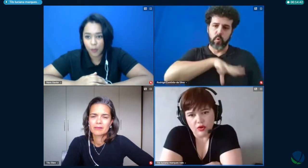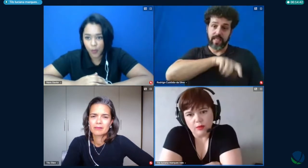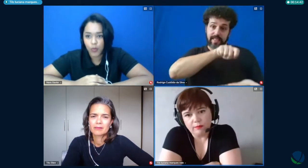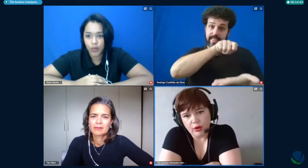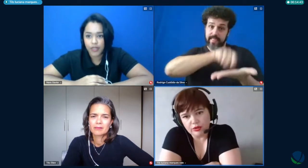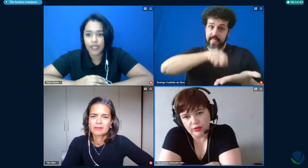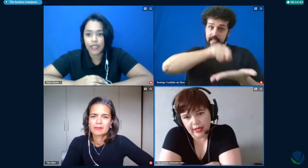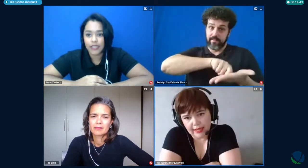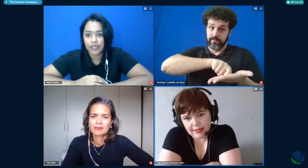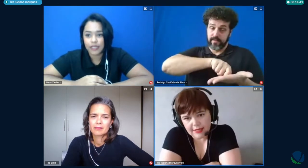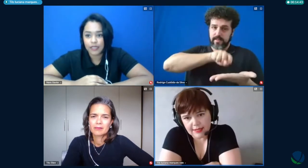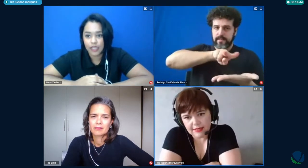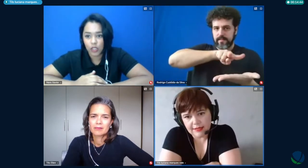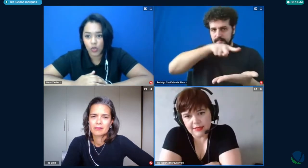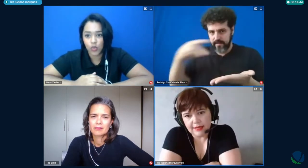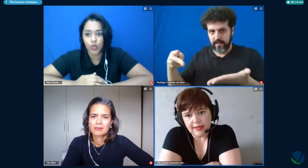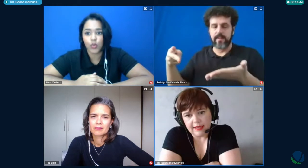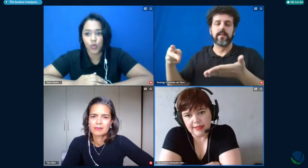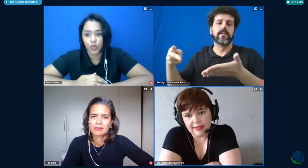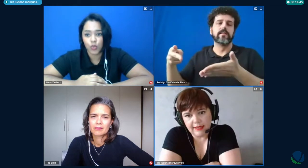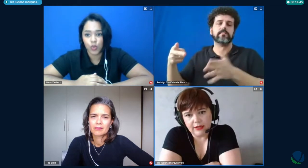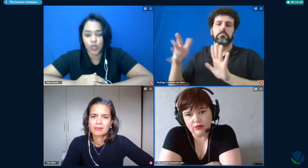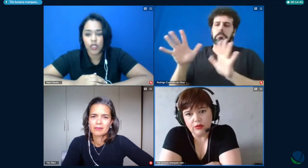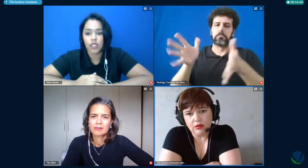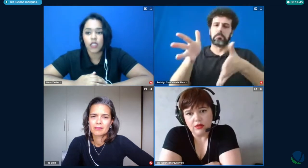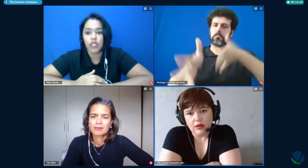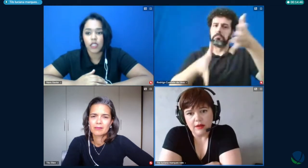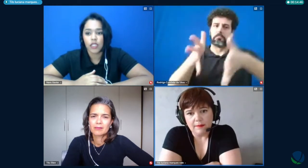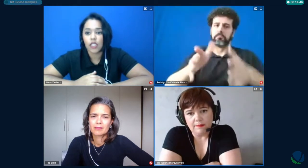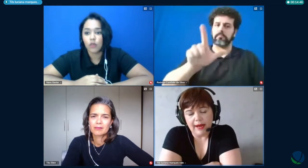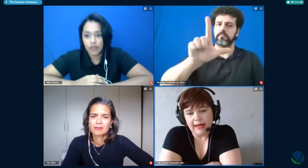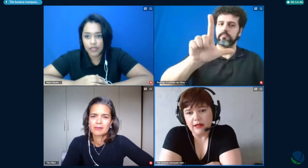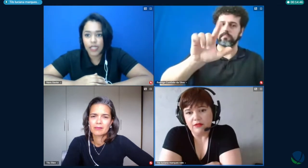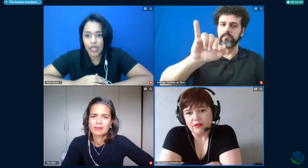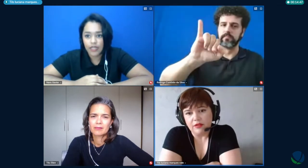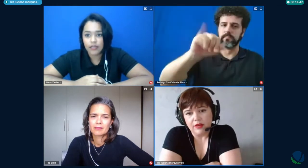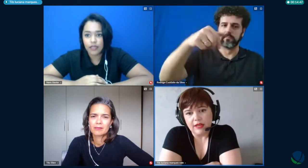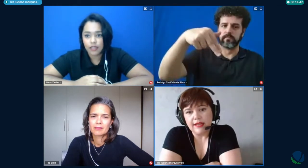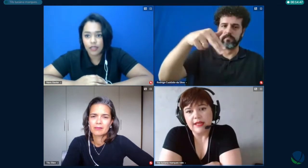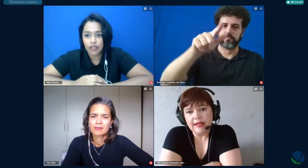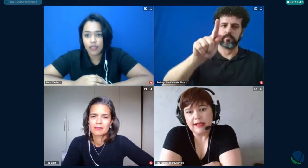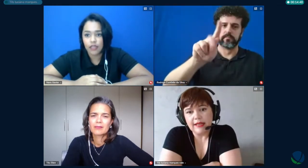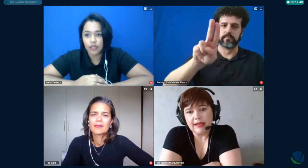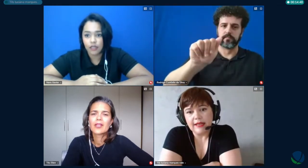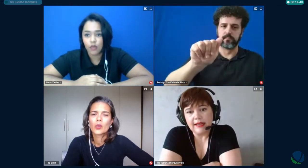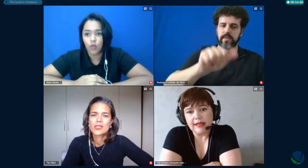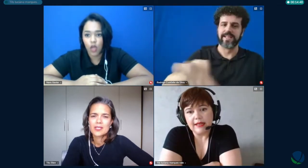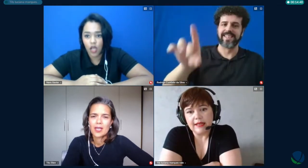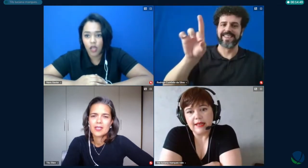linguístico português escrito para